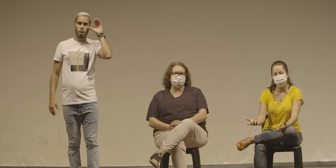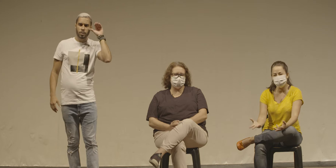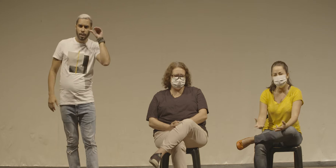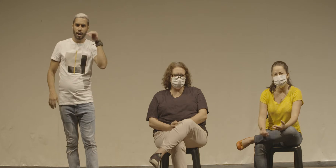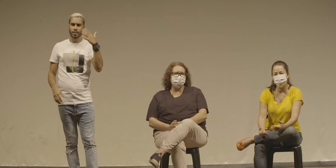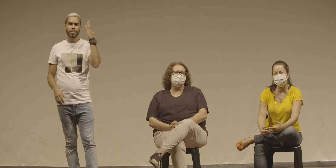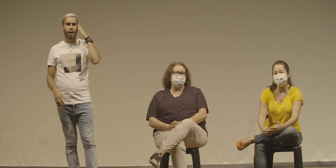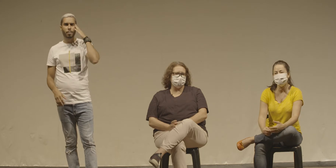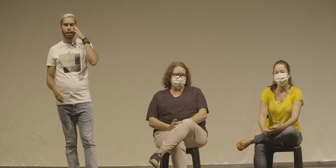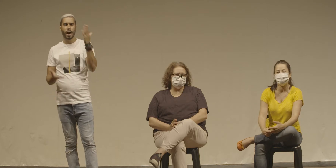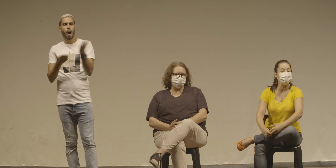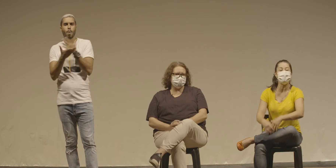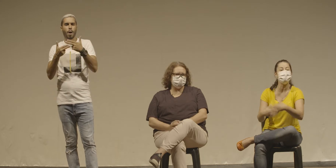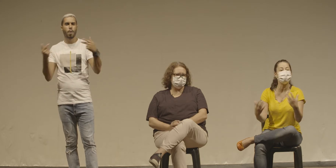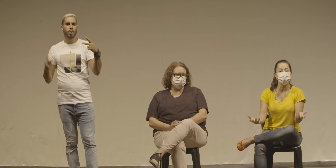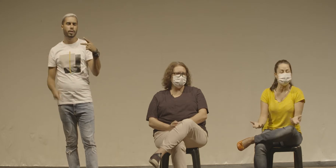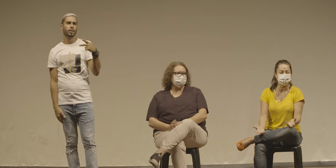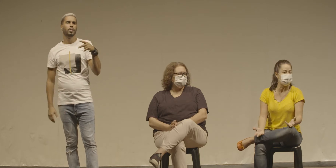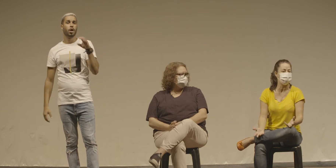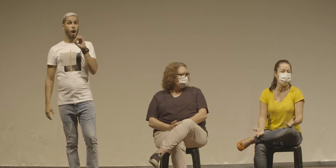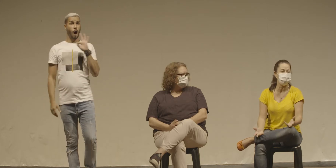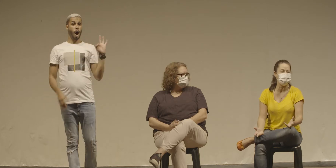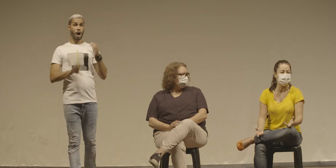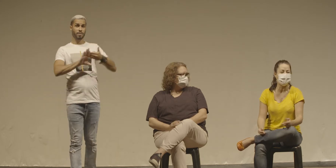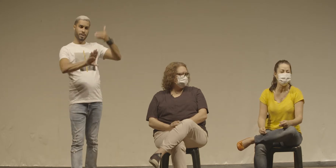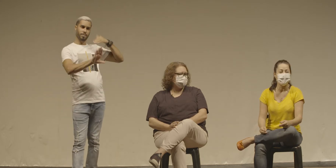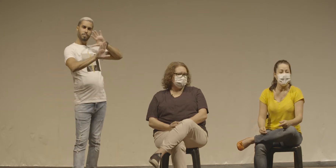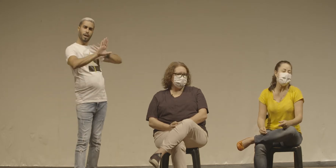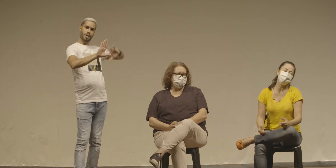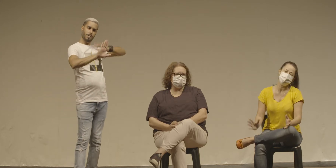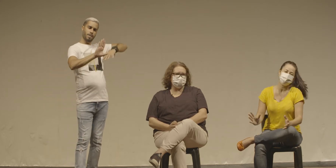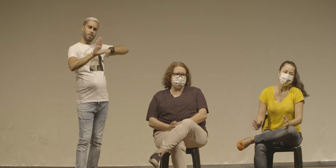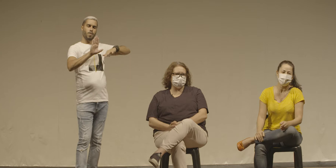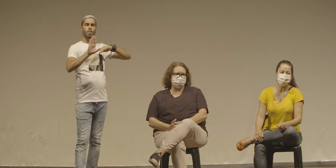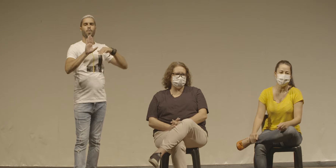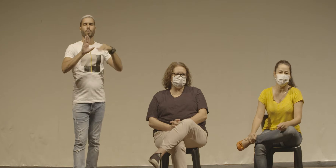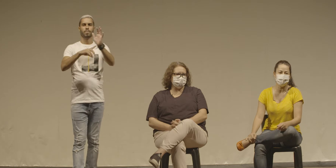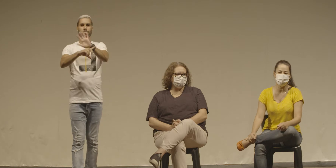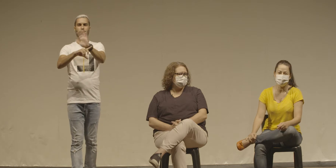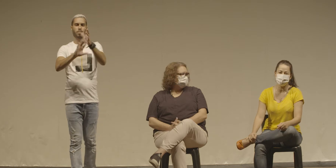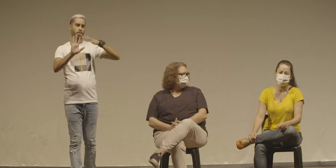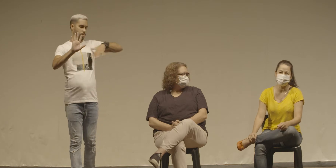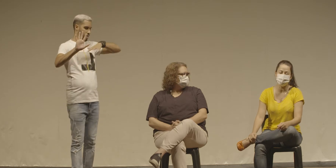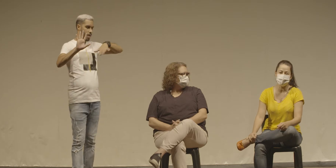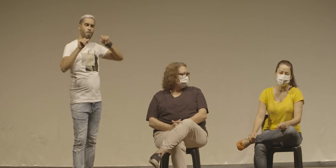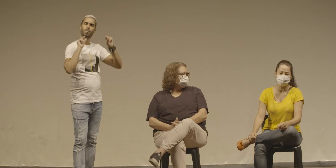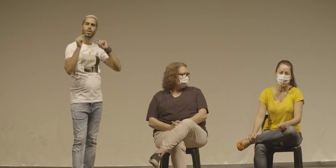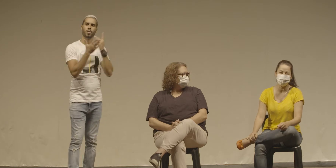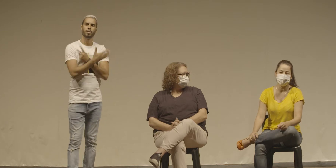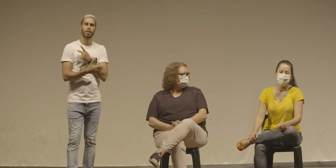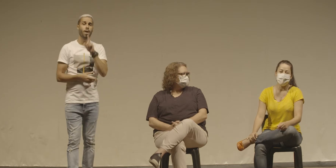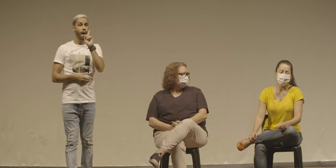de bastidores, o que esse filme transformou vocês. Enfim, eu acho que é um bate-papo mesmo